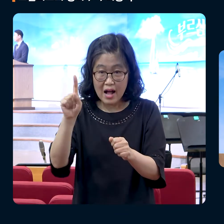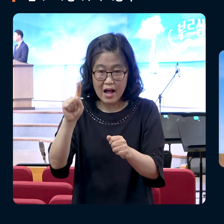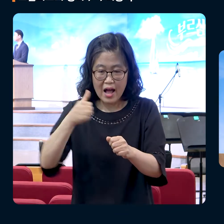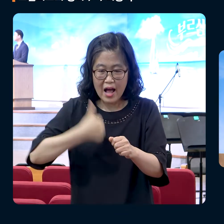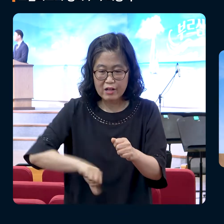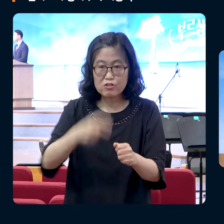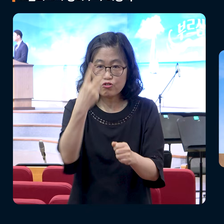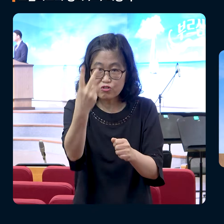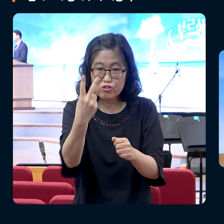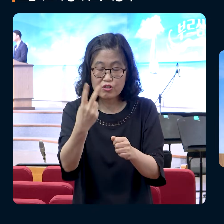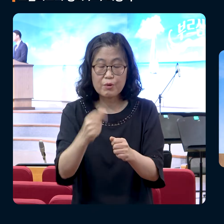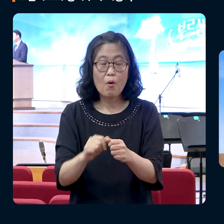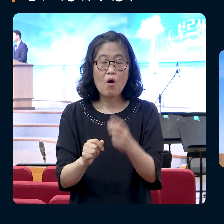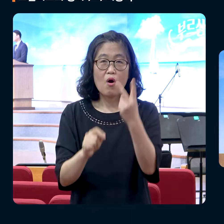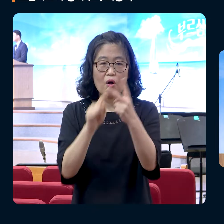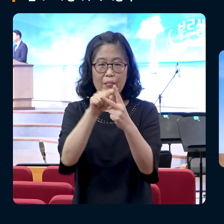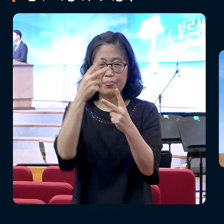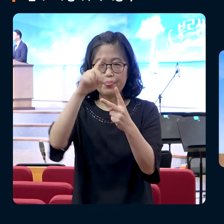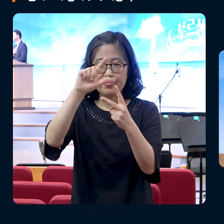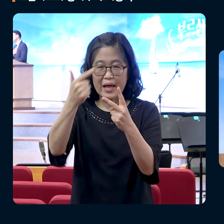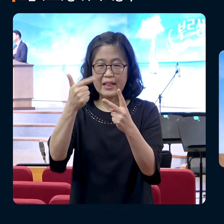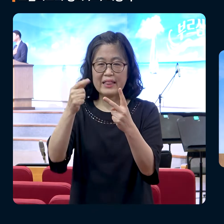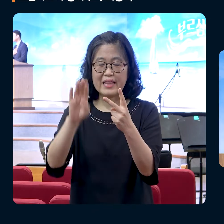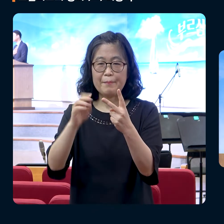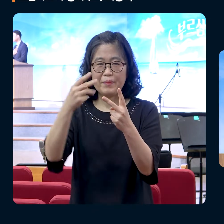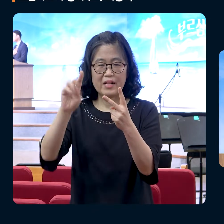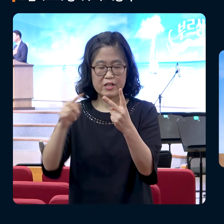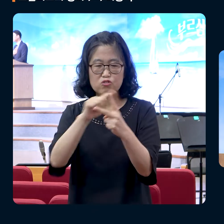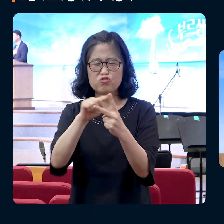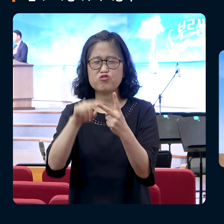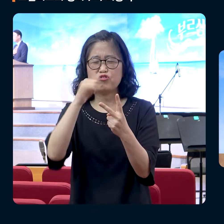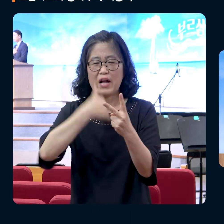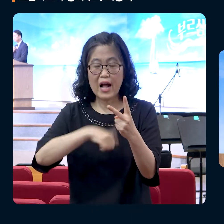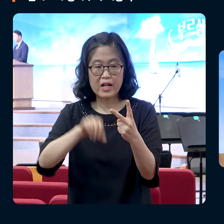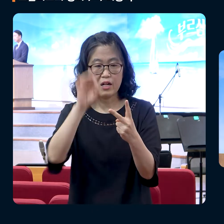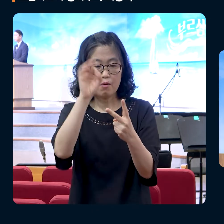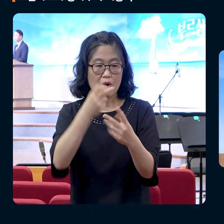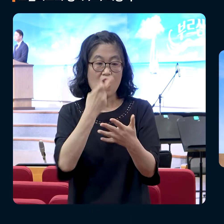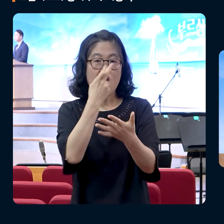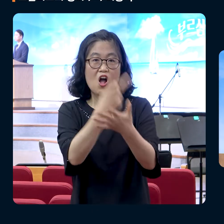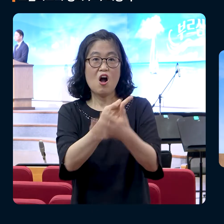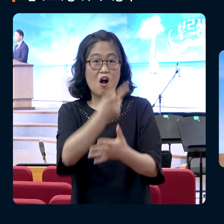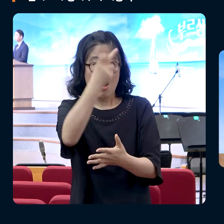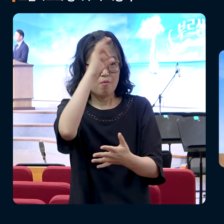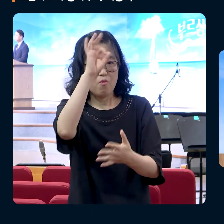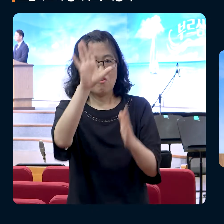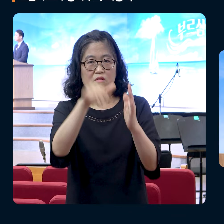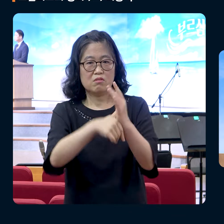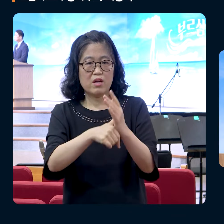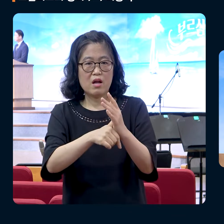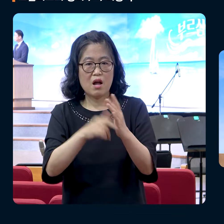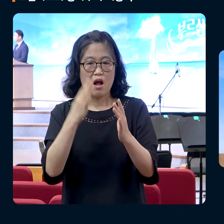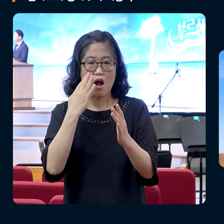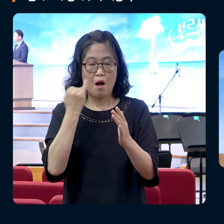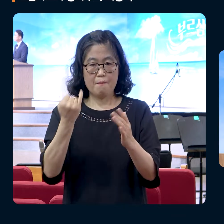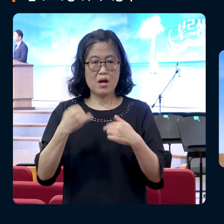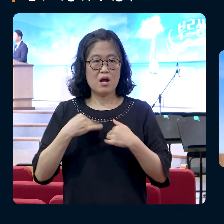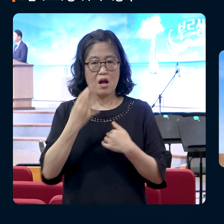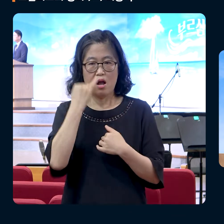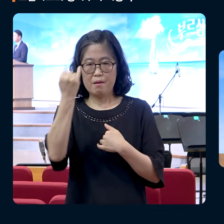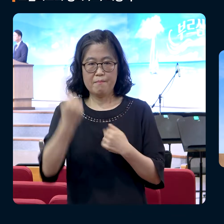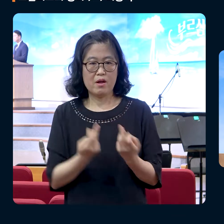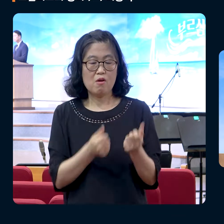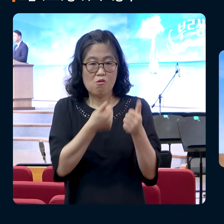단인데, 여러분 그 아들들은 르우벤을 볼 때마다 어떤 마음이 들겠습니까? 자기 어머니와 동침했던 형인